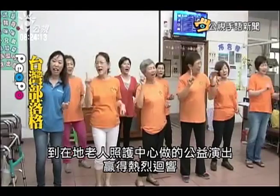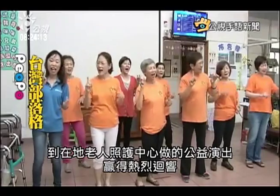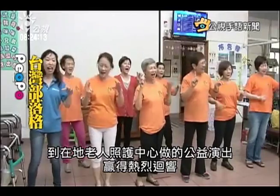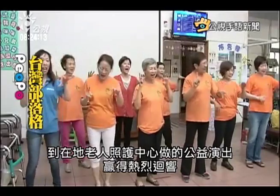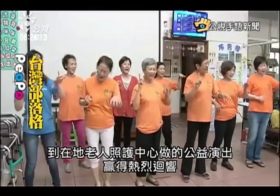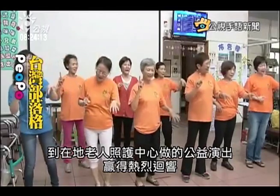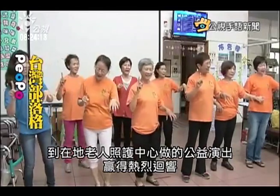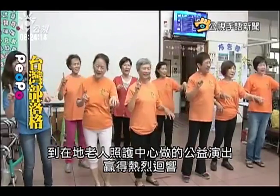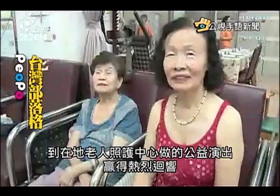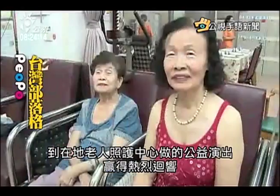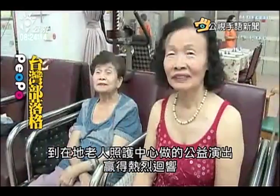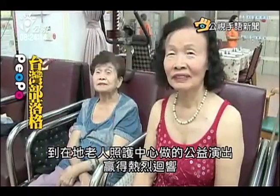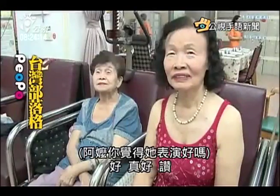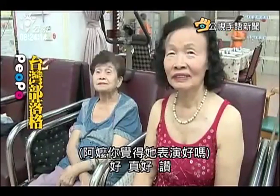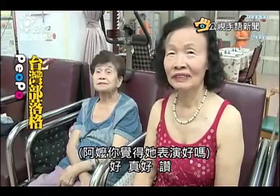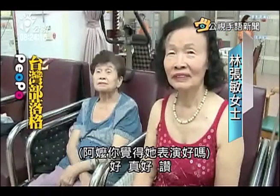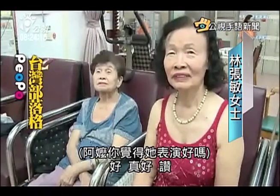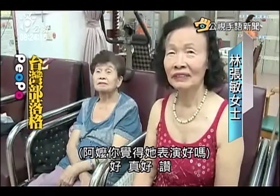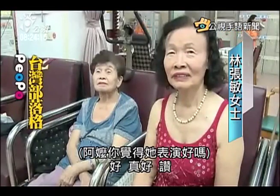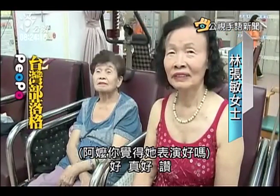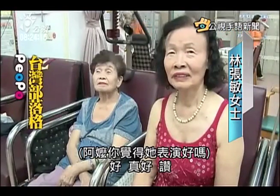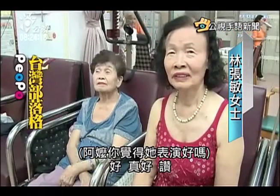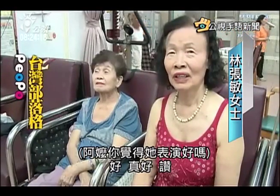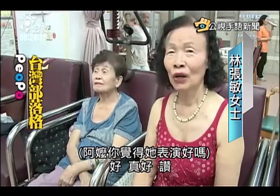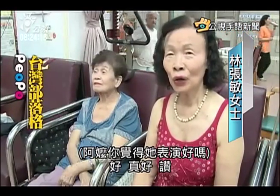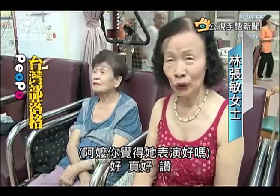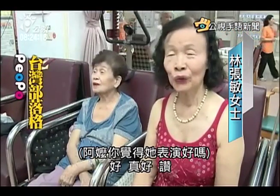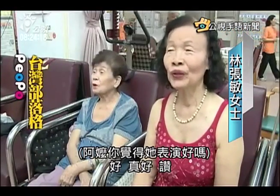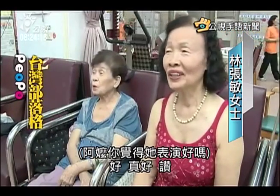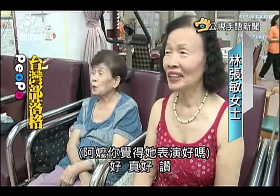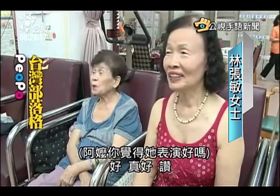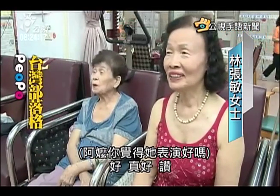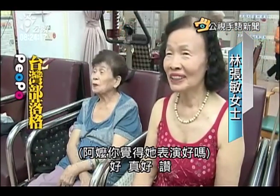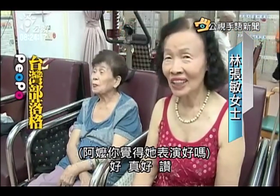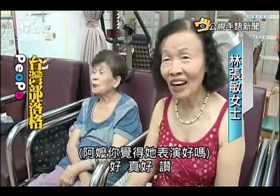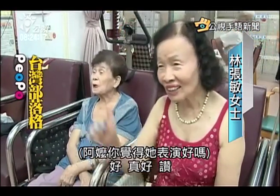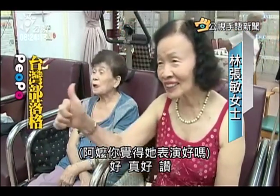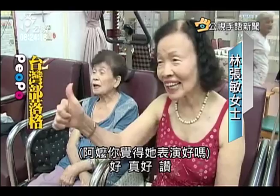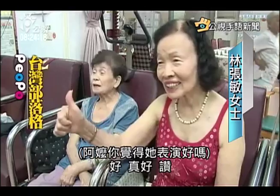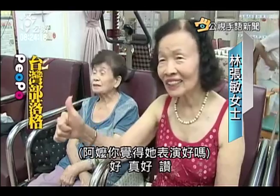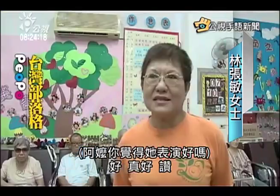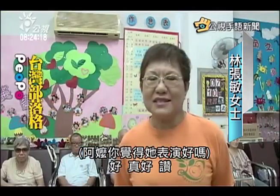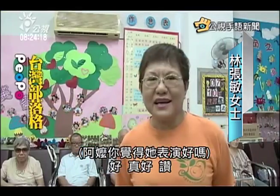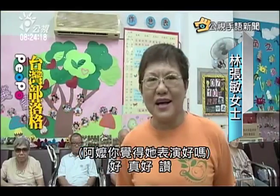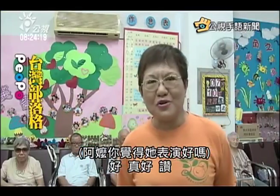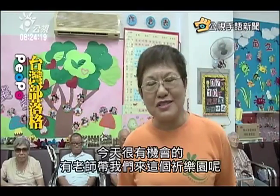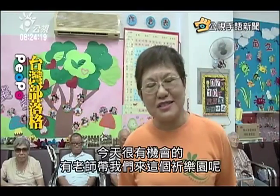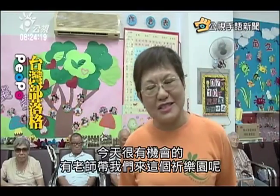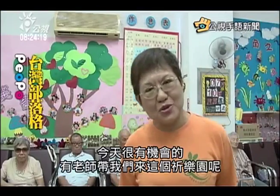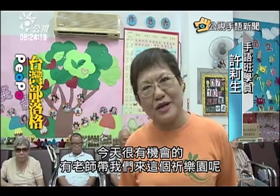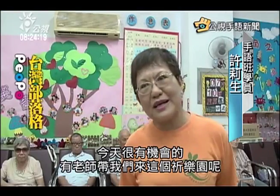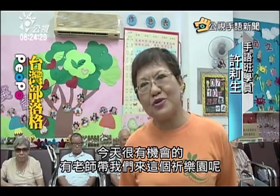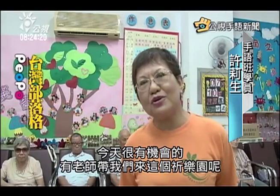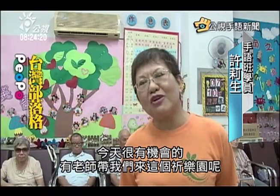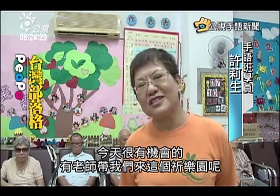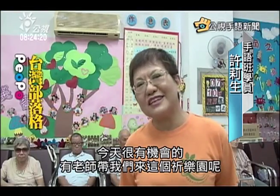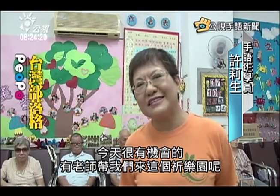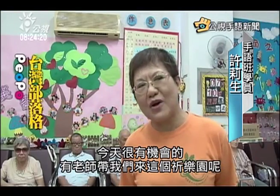响。 阿妈，你感觉表演好不好？ 好，真好，赞。 今天很有机会的，由老师呢带我们